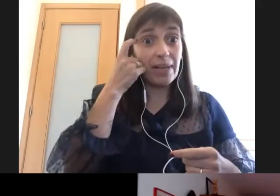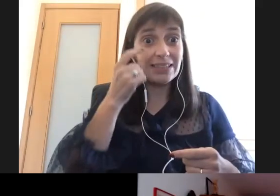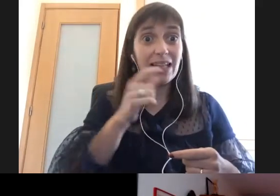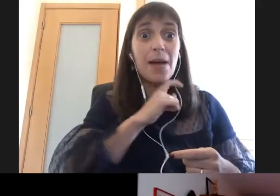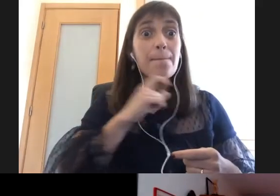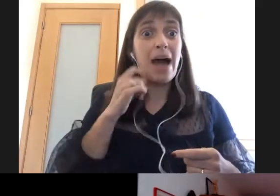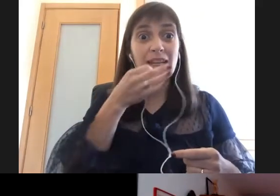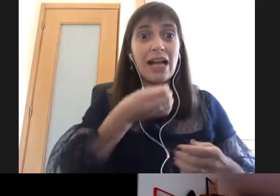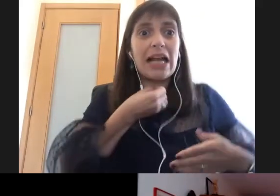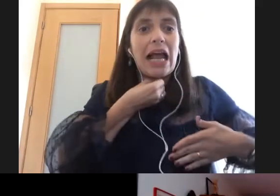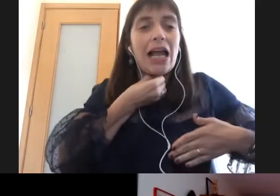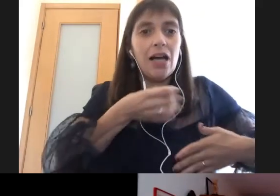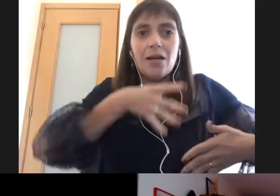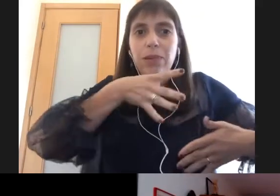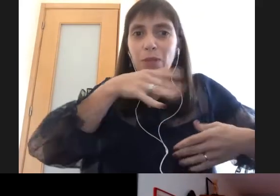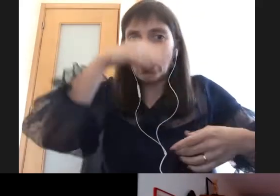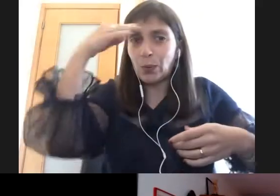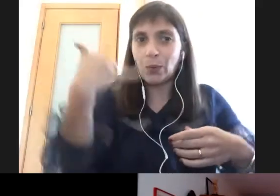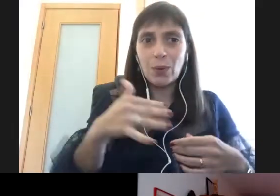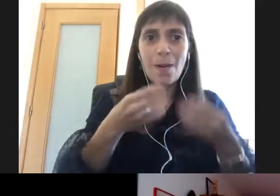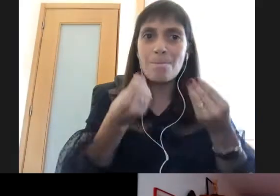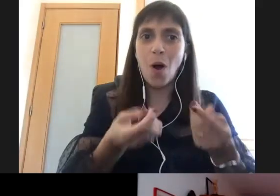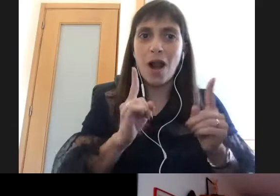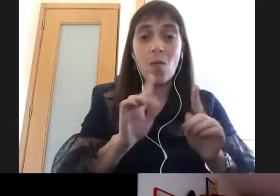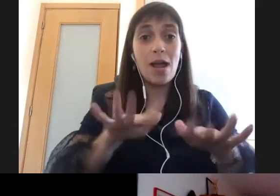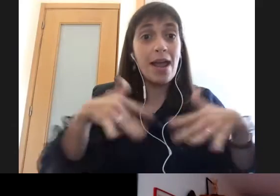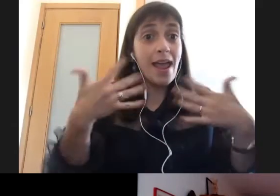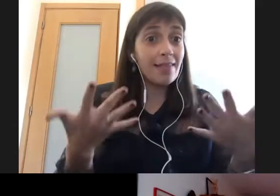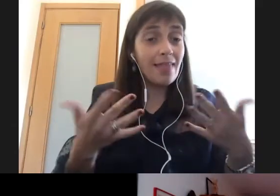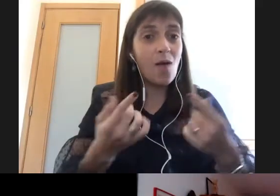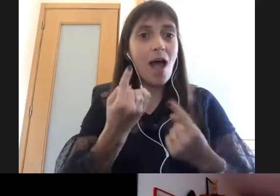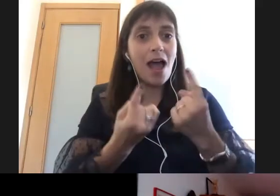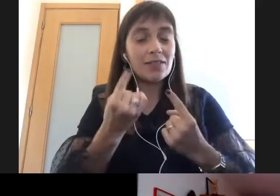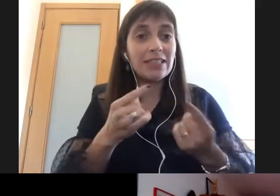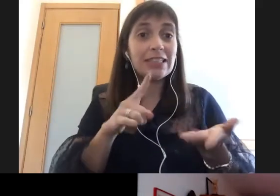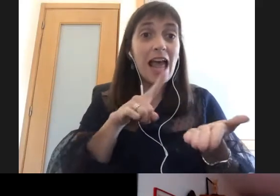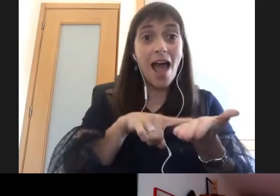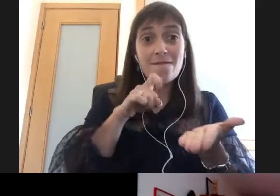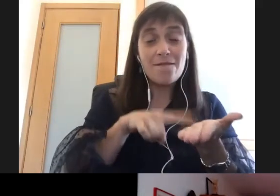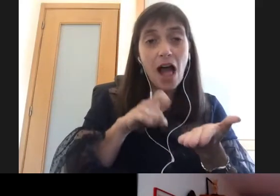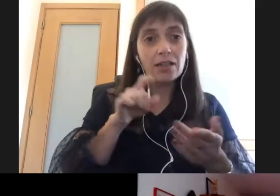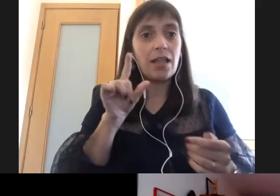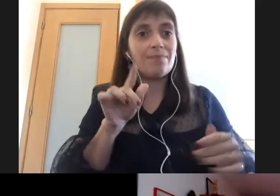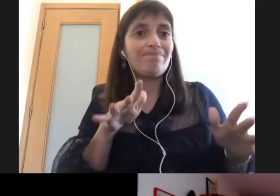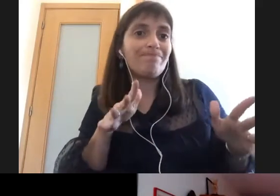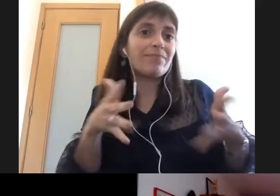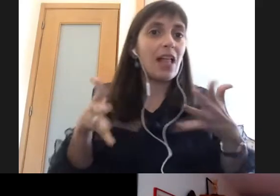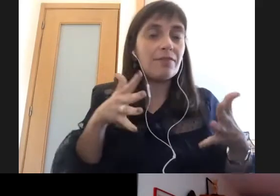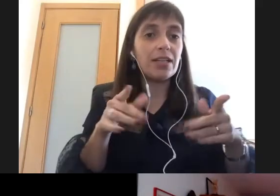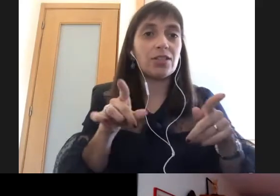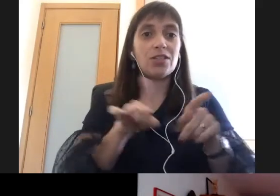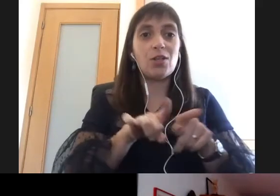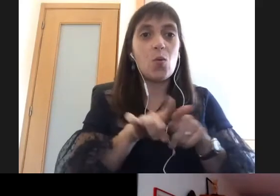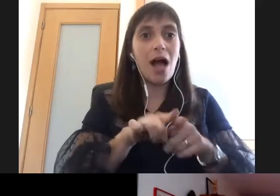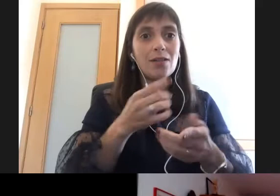sermões. Então, na ausência de talvez uma posição de